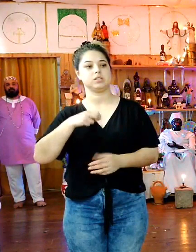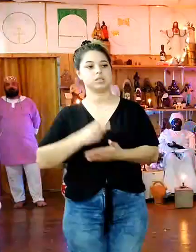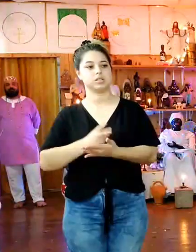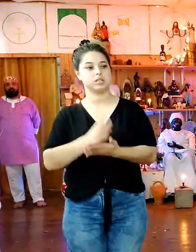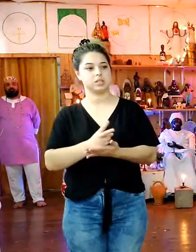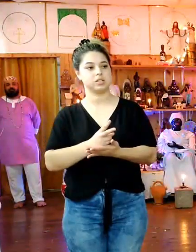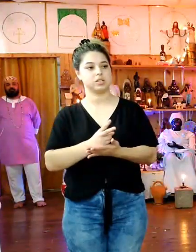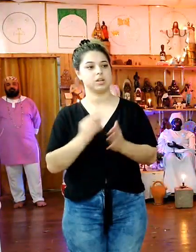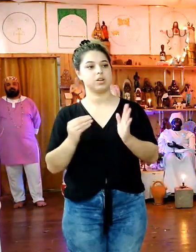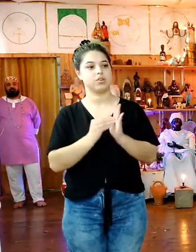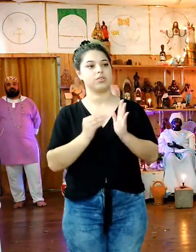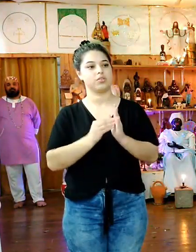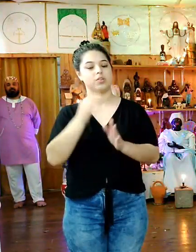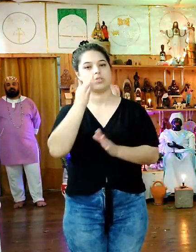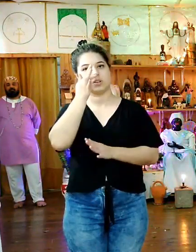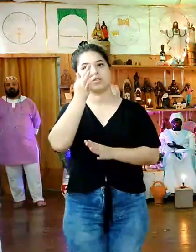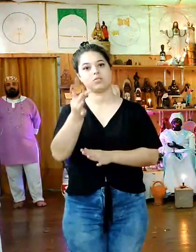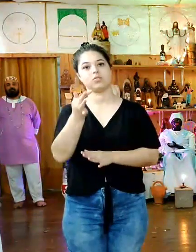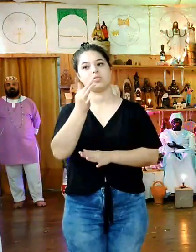sempre falta uma flor.